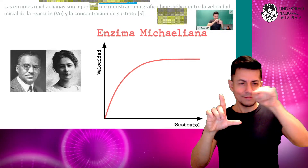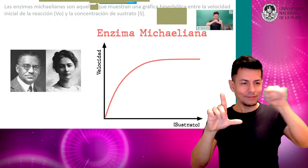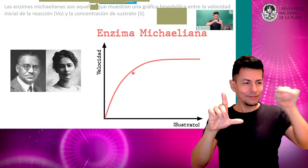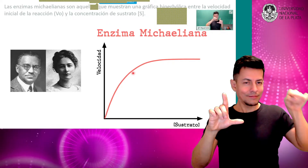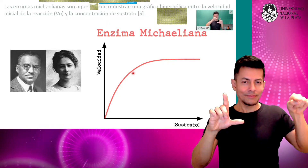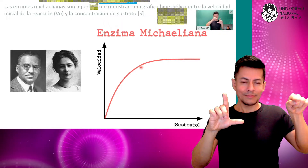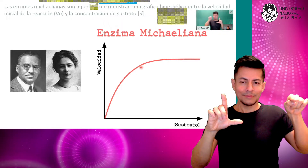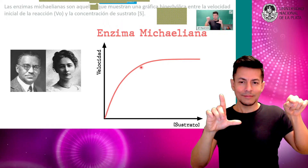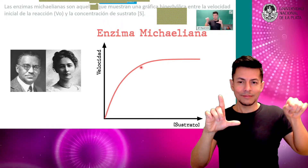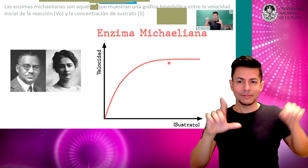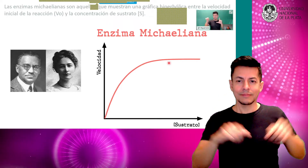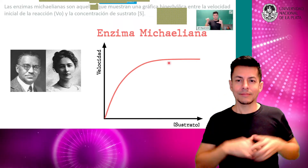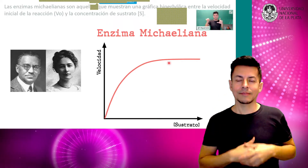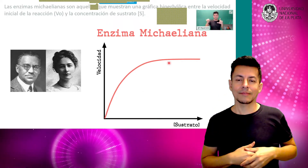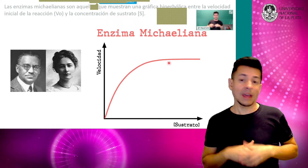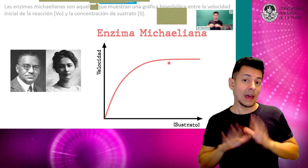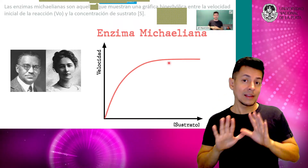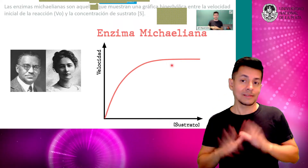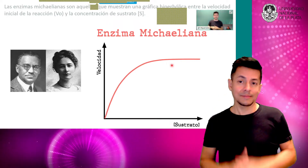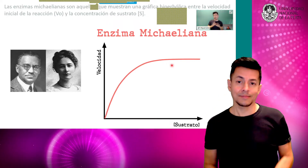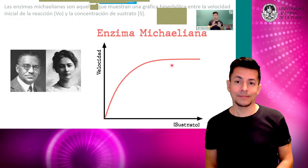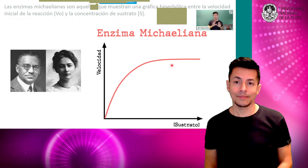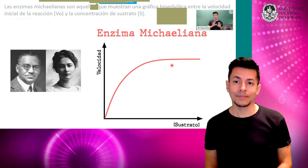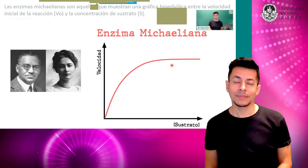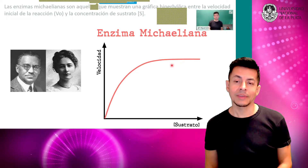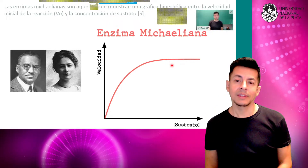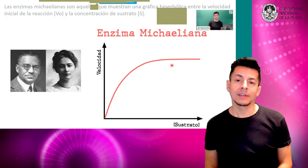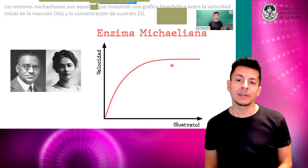sigue esta forma.